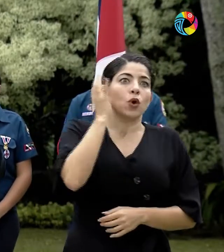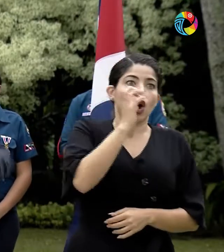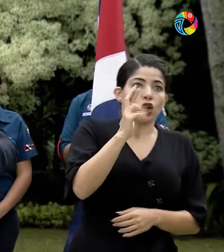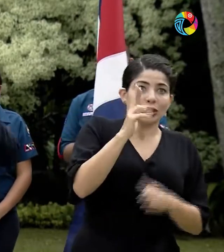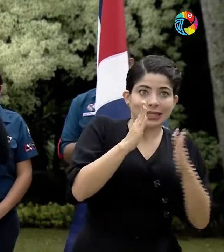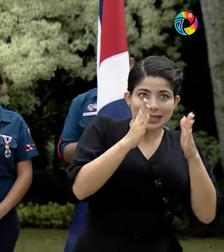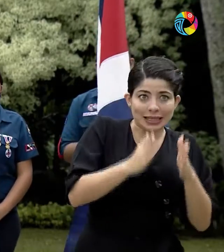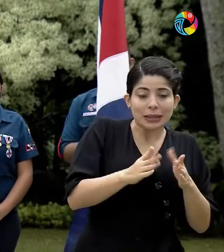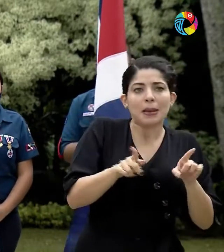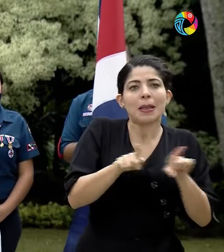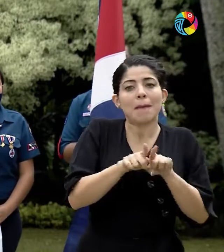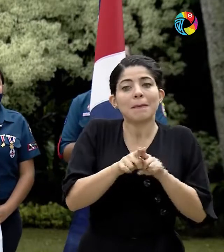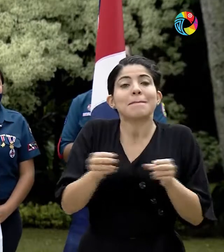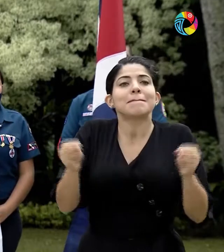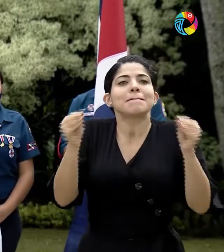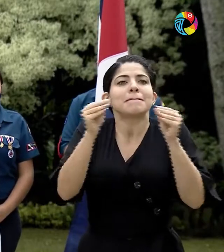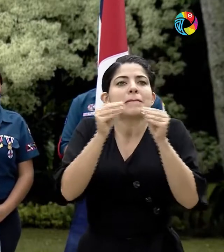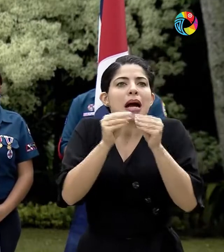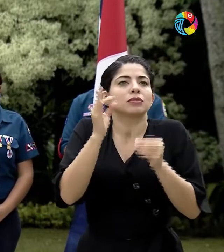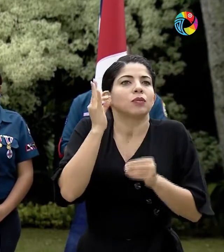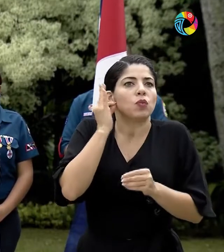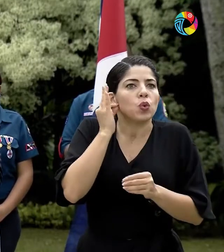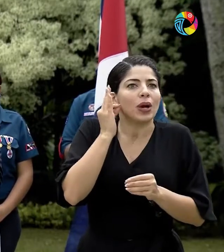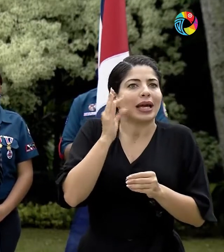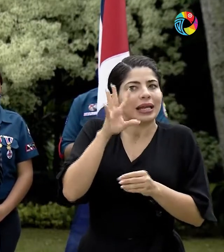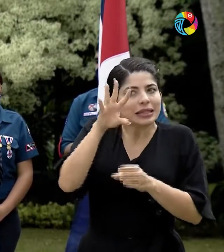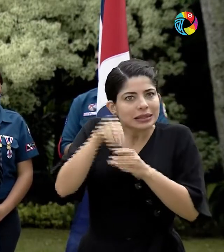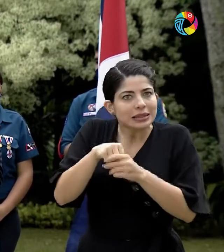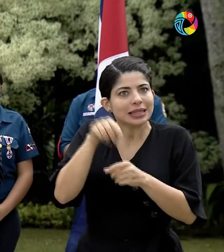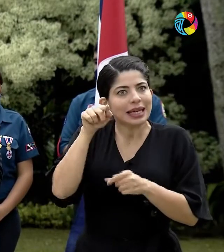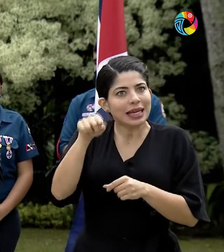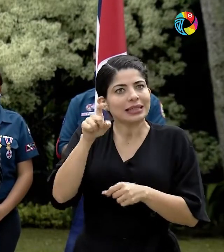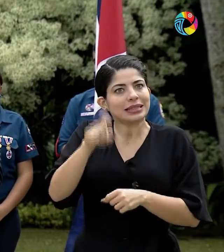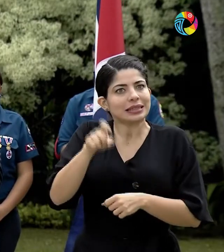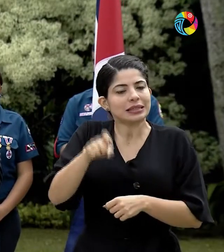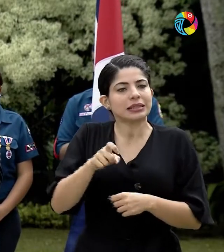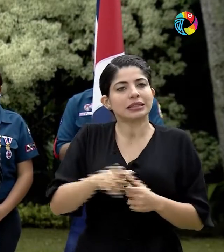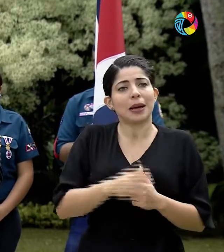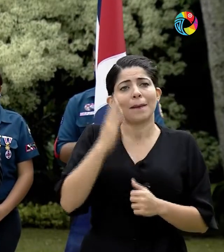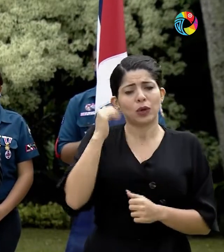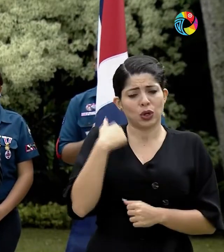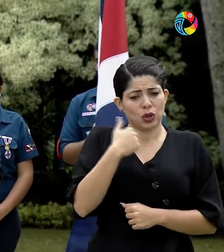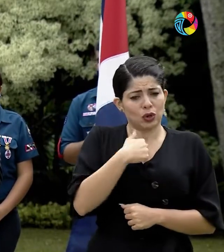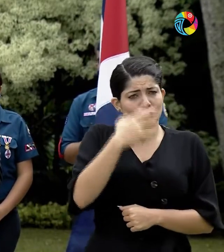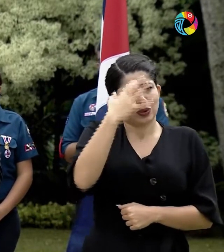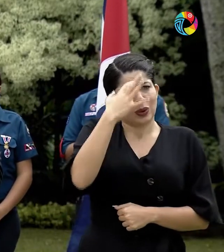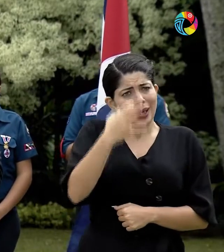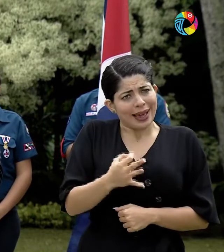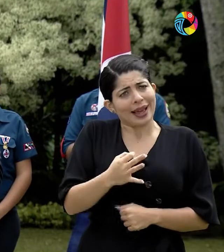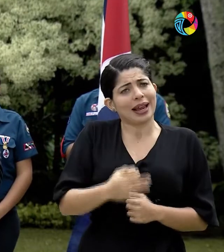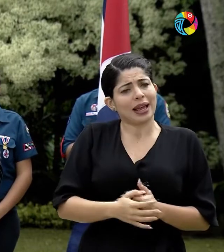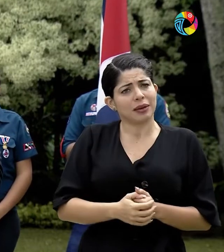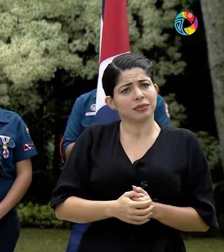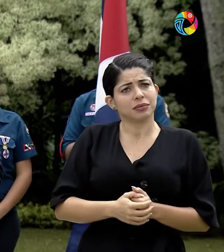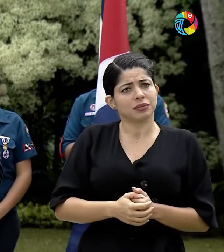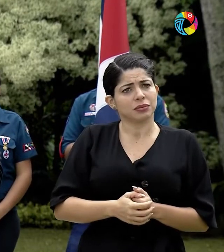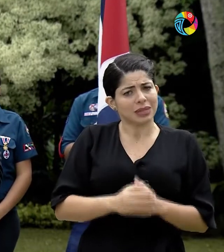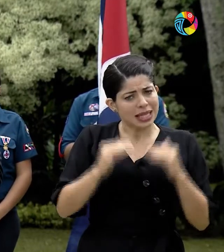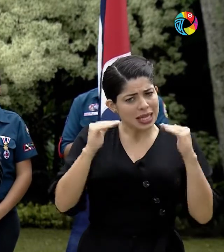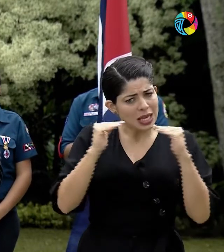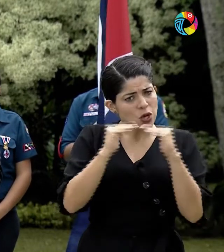para llevar más mujeres a este órgano. Porque creemos en